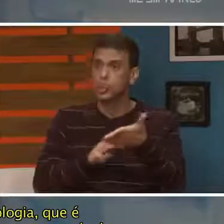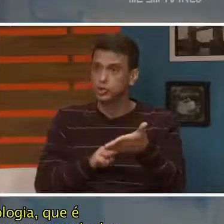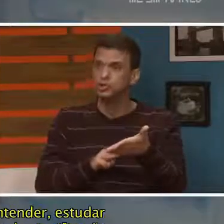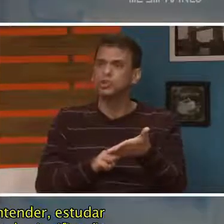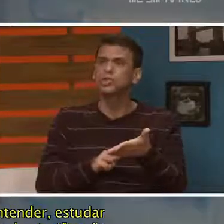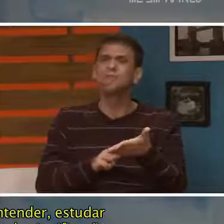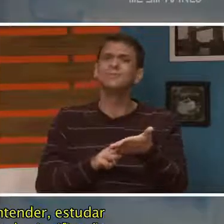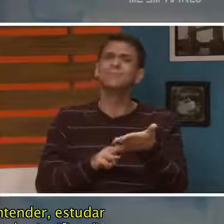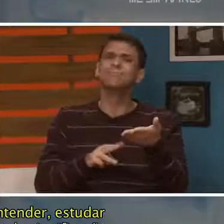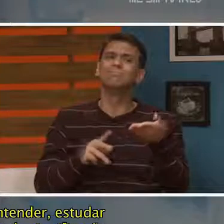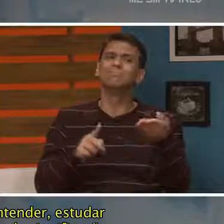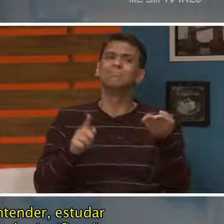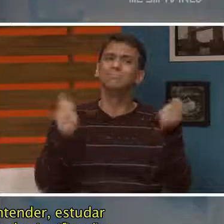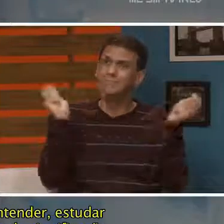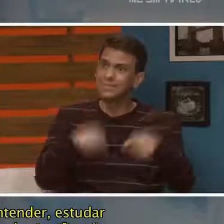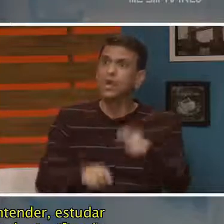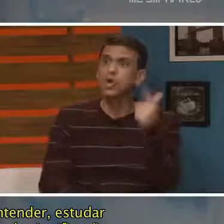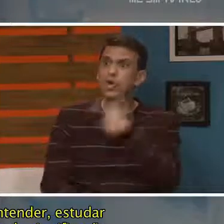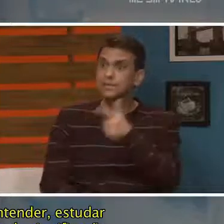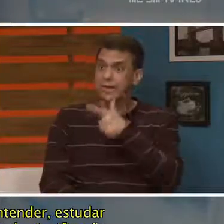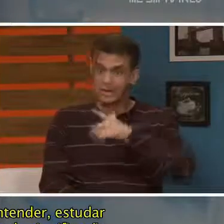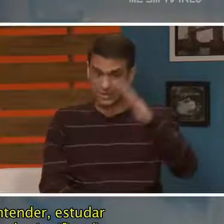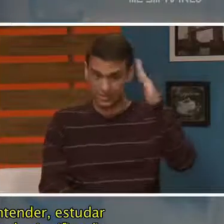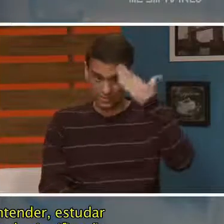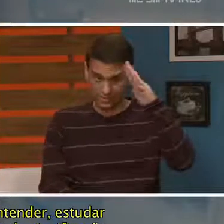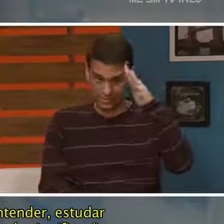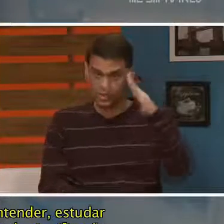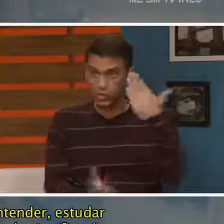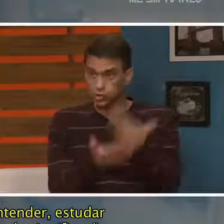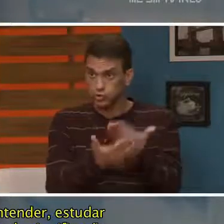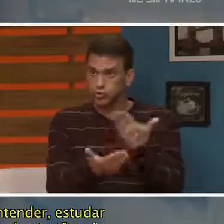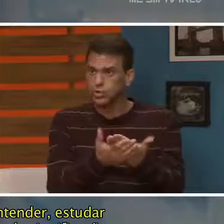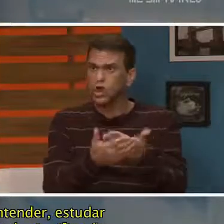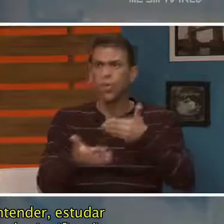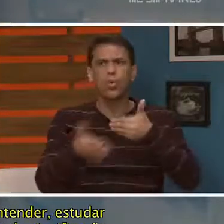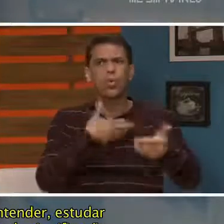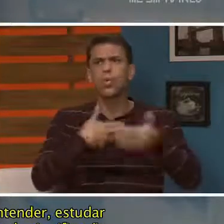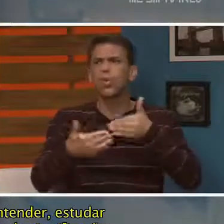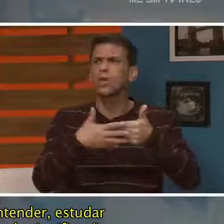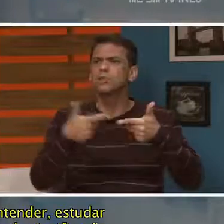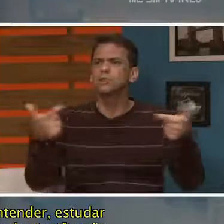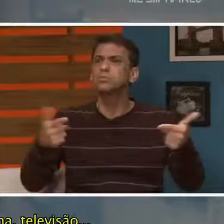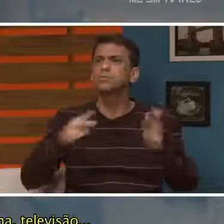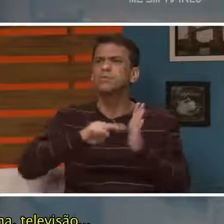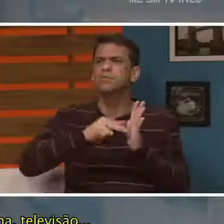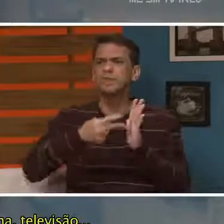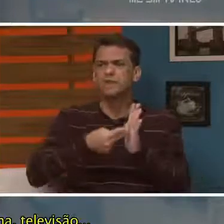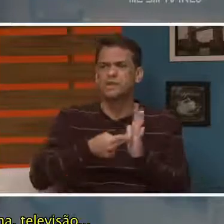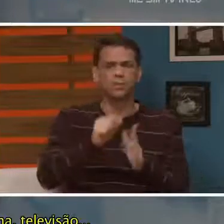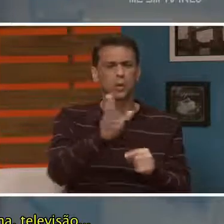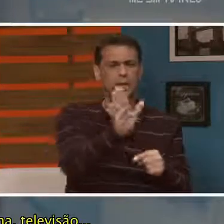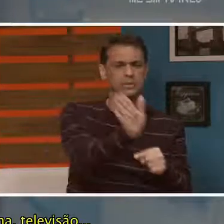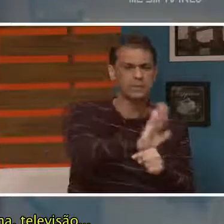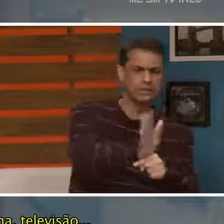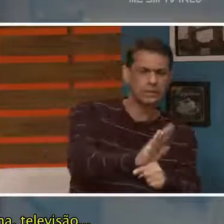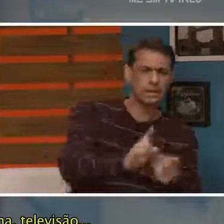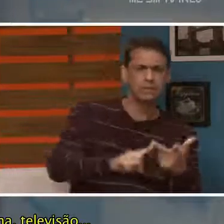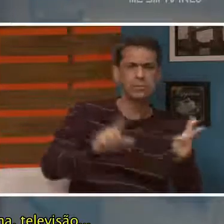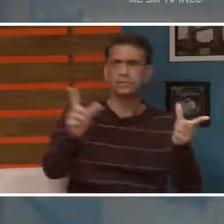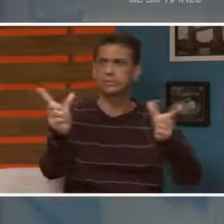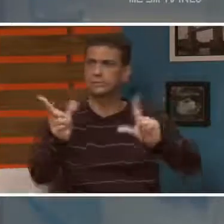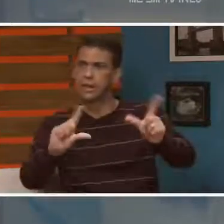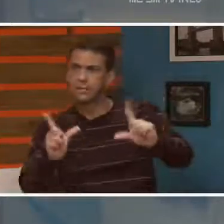dar, ele consegue entender, estudar qualquer sistema de significação, seja ele cinema,